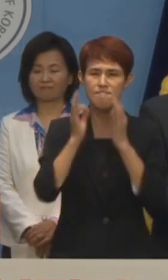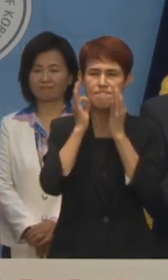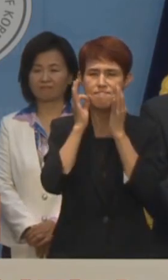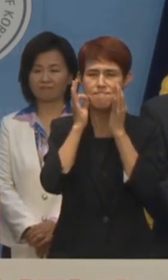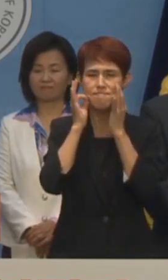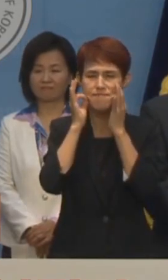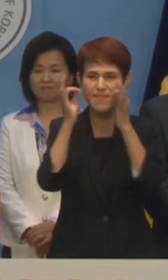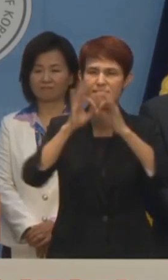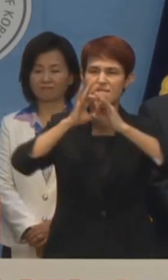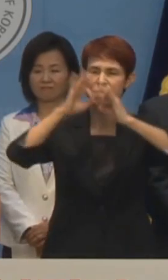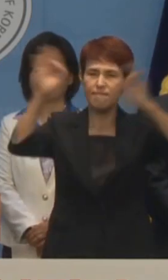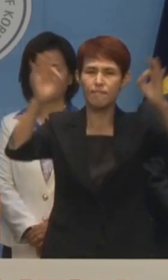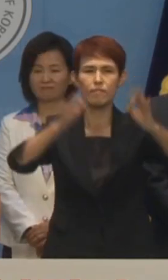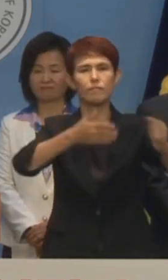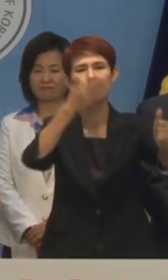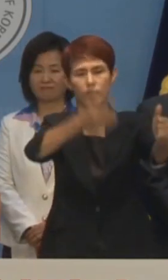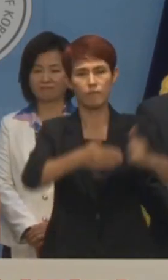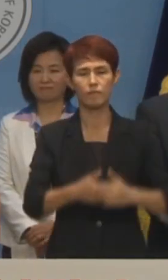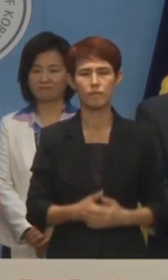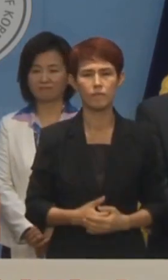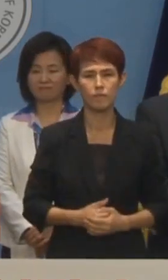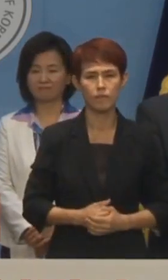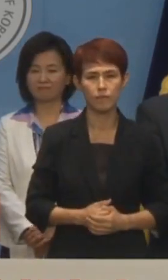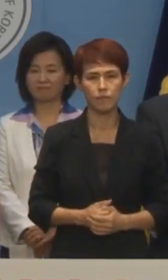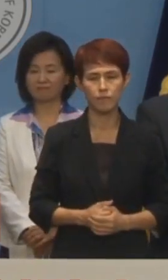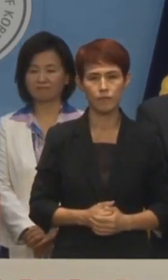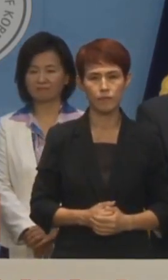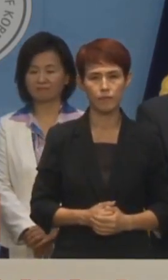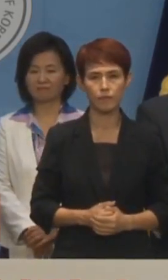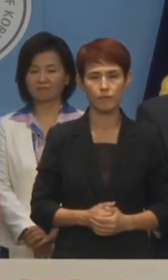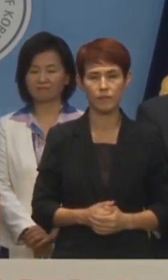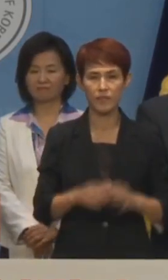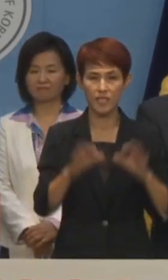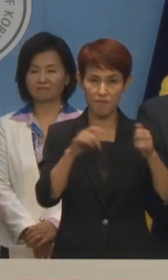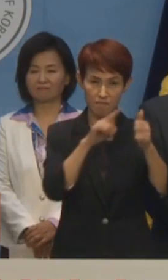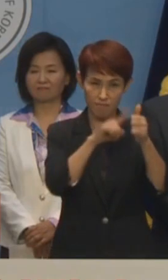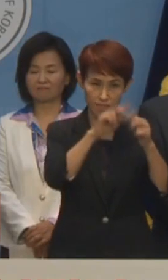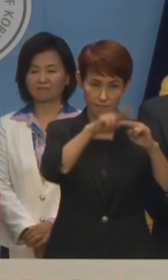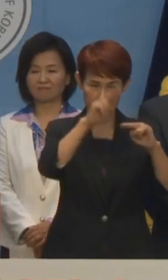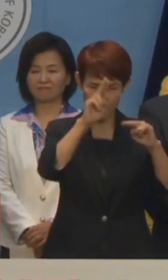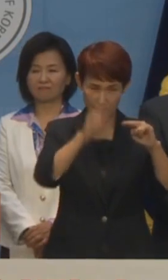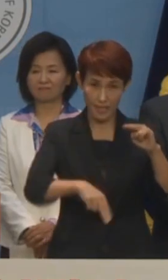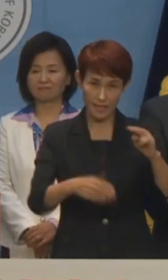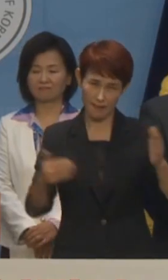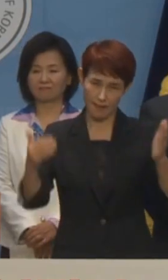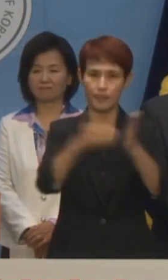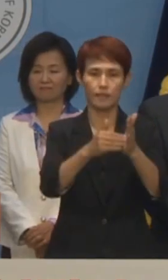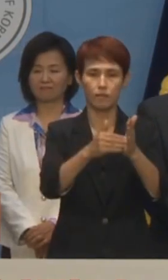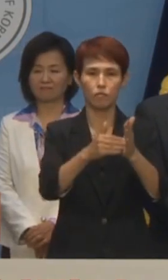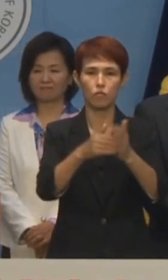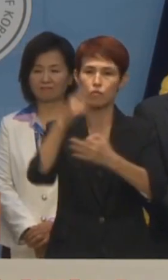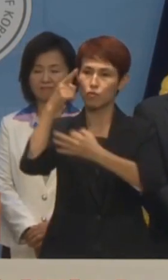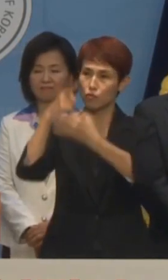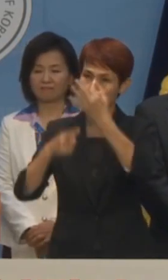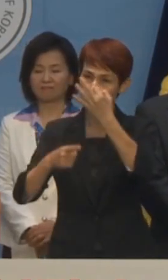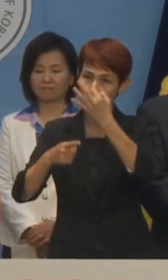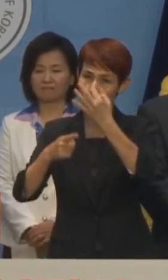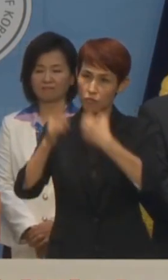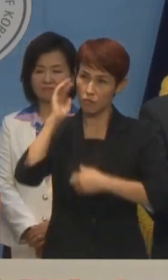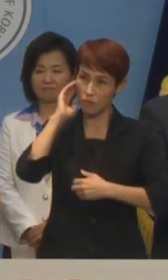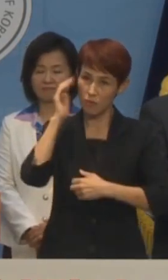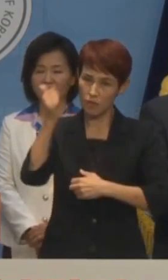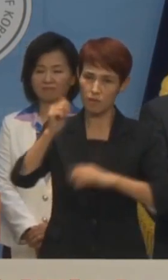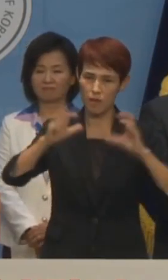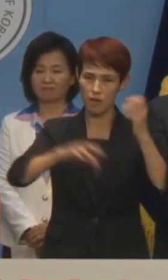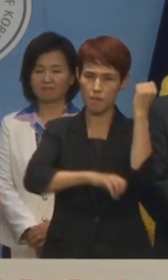다해서 외쳐주실 것을 당부드리고 김영석이 물러나는 그 순간까지 윤석열이 헌법